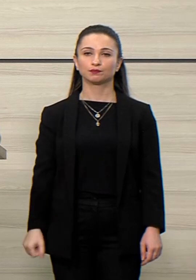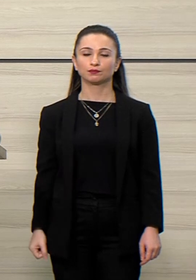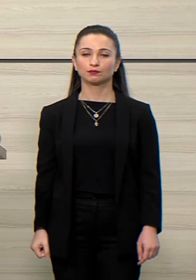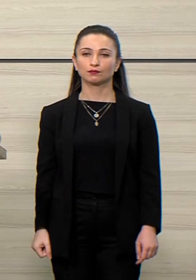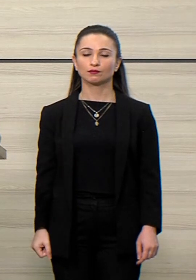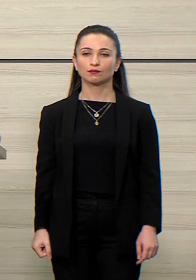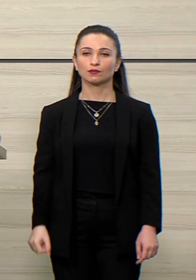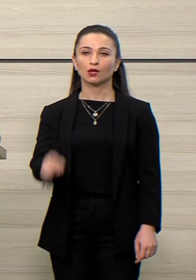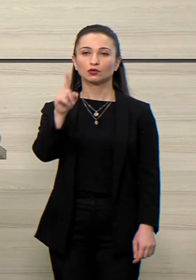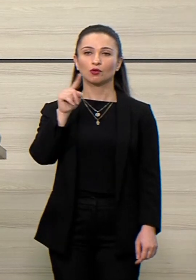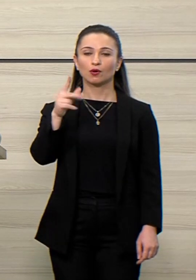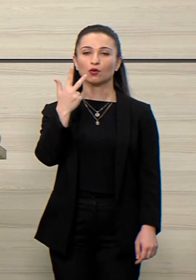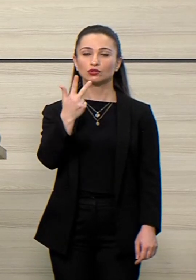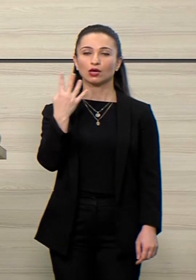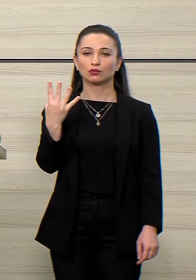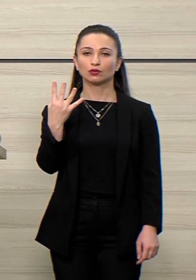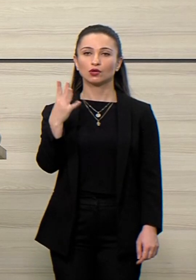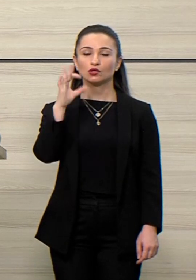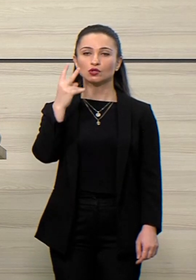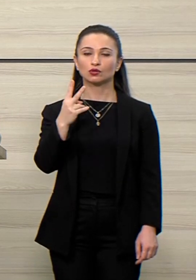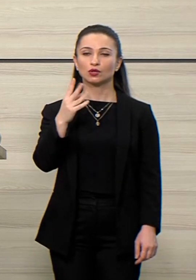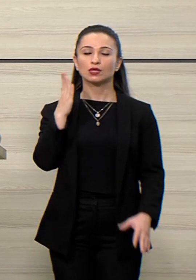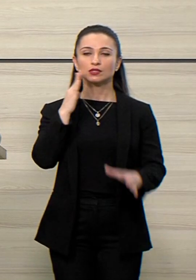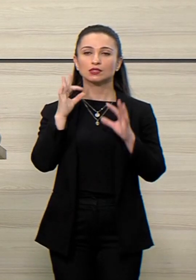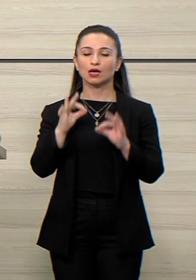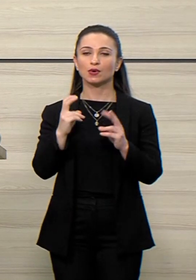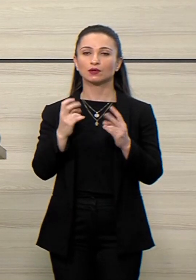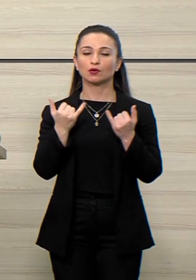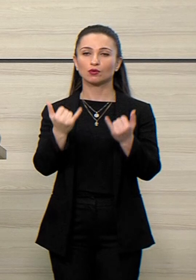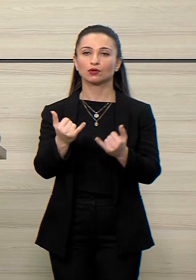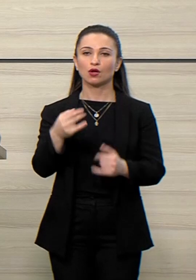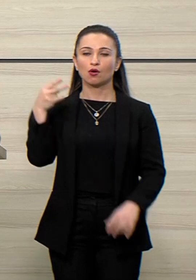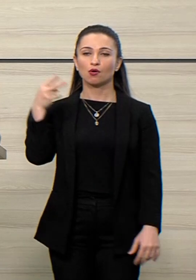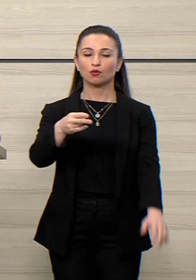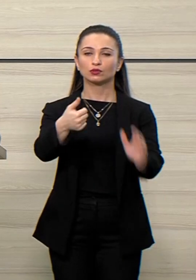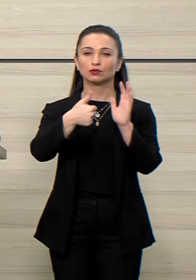0.03%. ნომერი 34 სოციალური სამართლიანობისათვის,